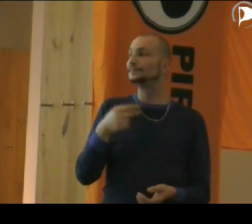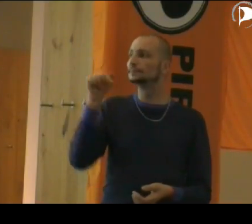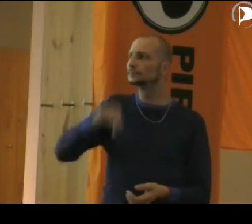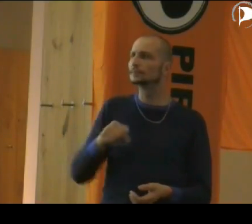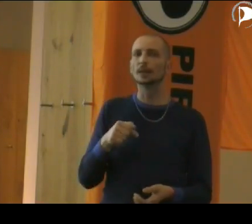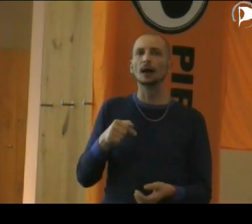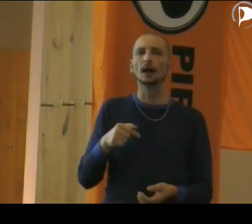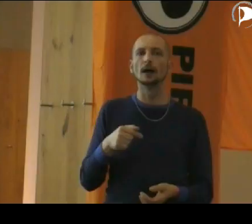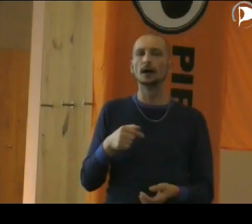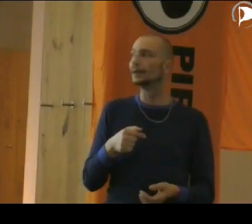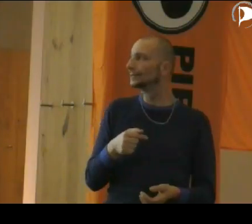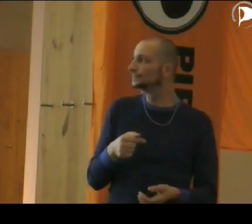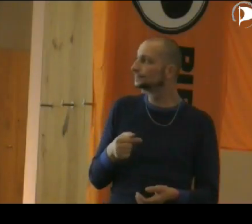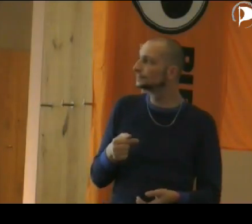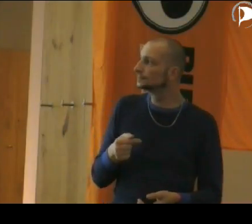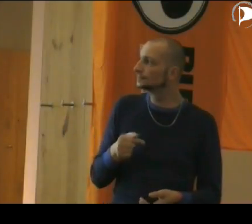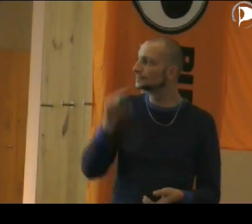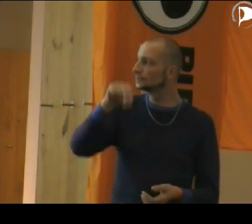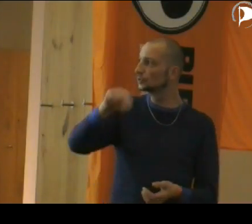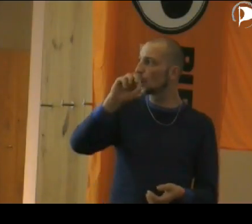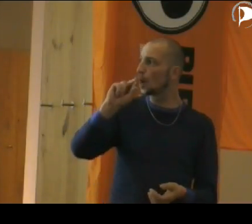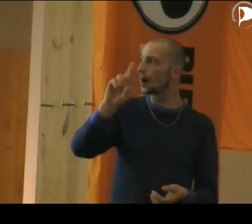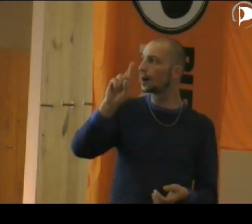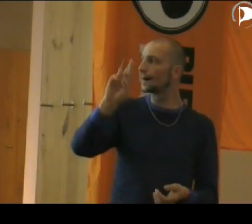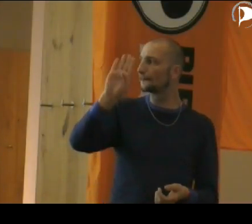mich hörst du dir